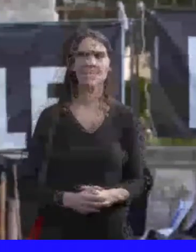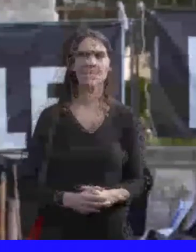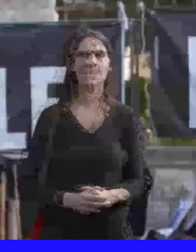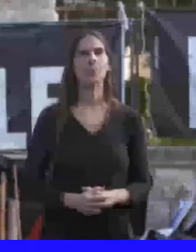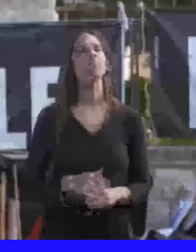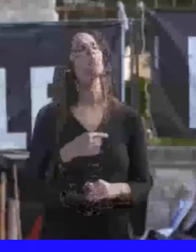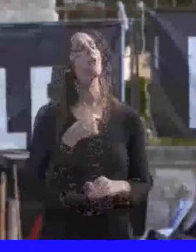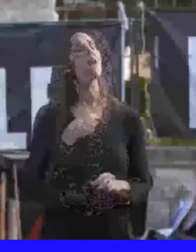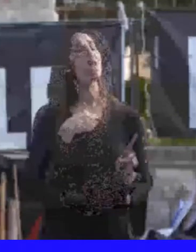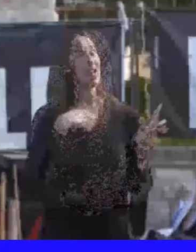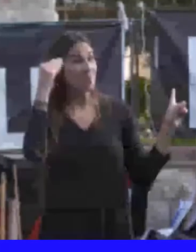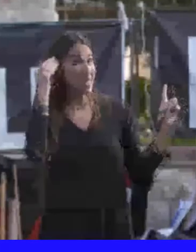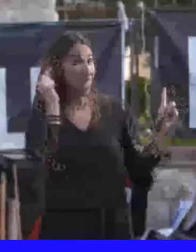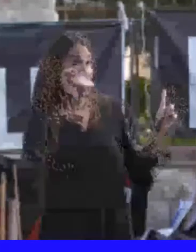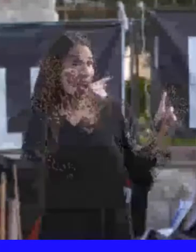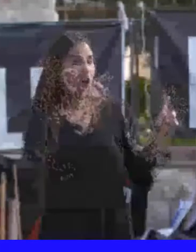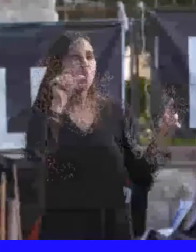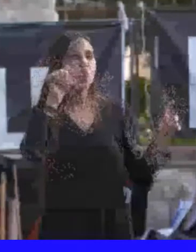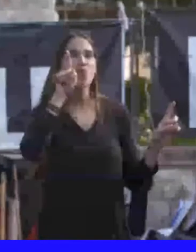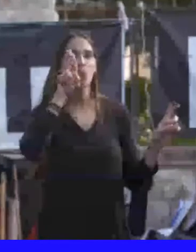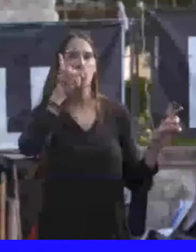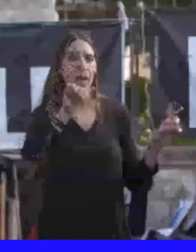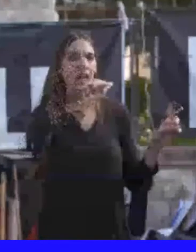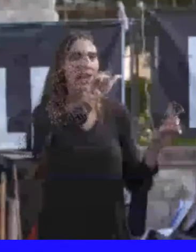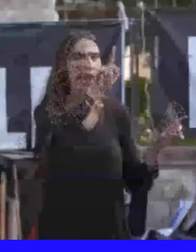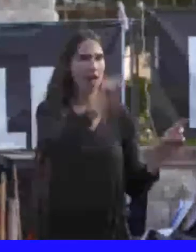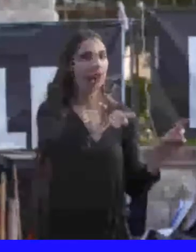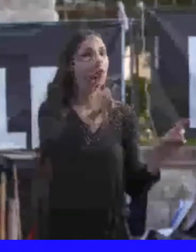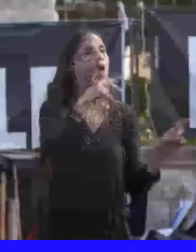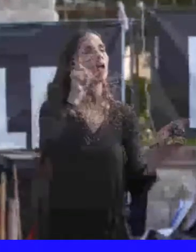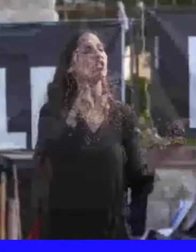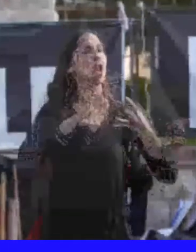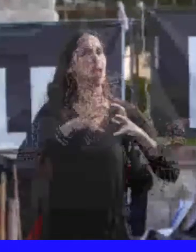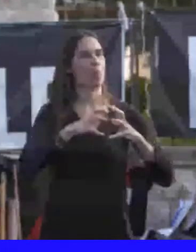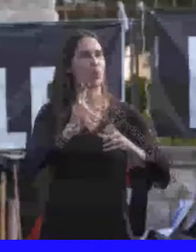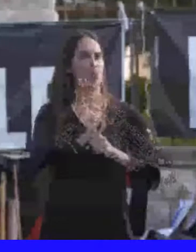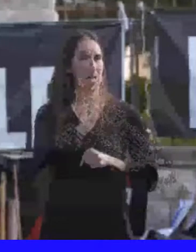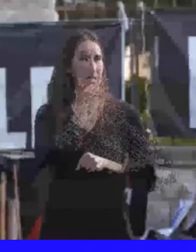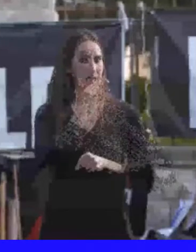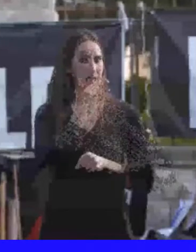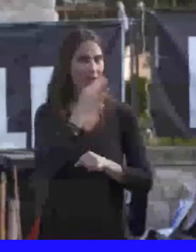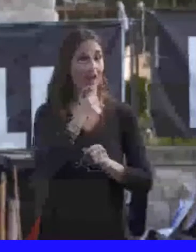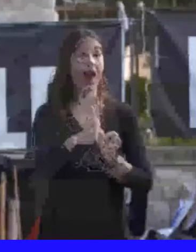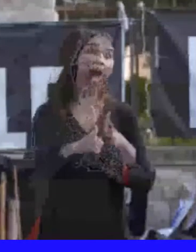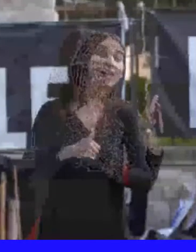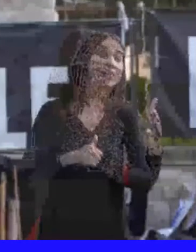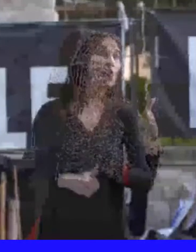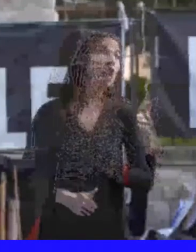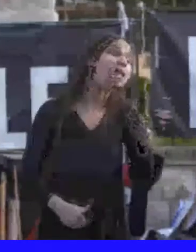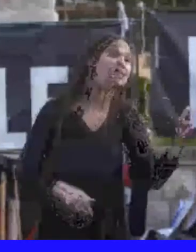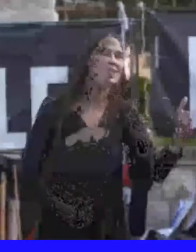ואני מזכיר לך את אורי אילן, שהיה איש קיבוץ השומר הצעיר, השמאל של